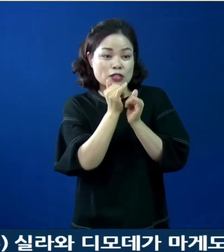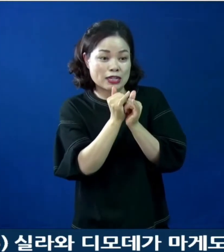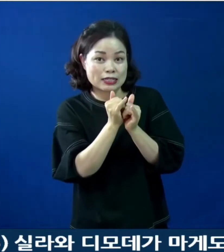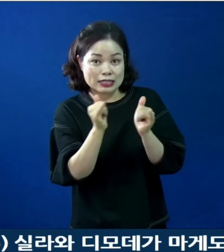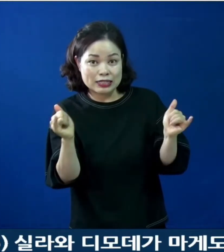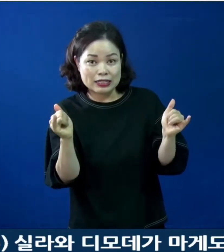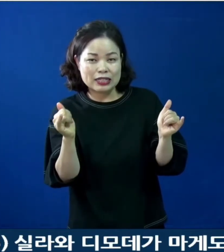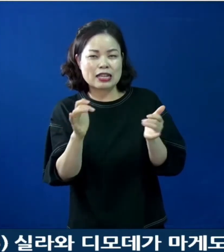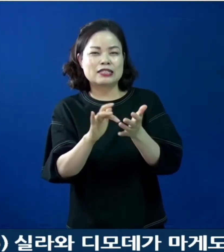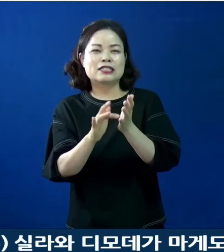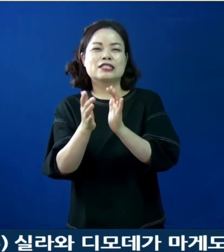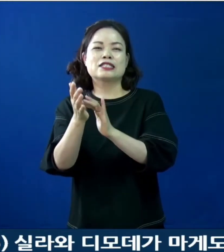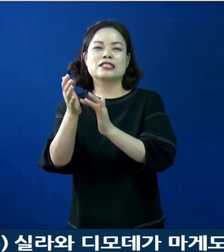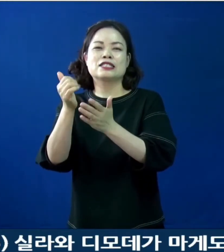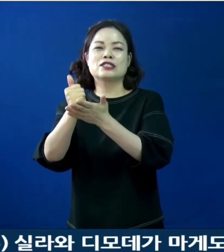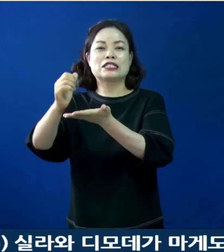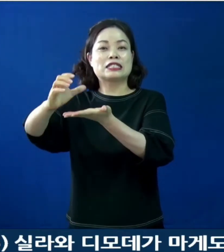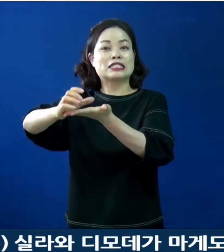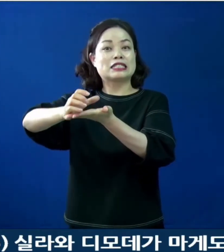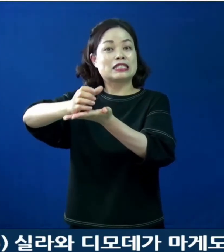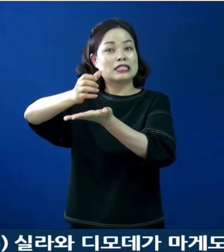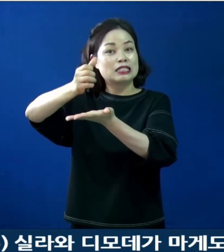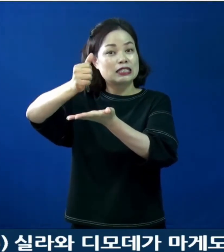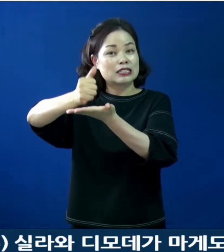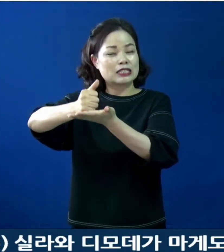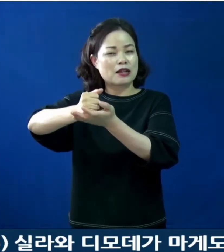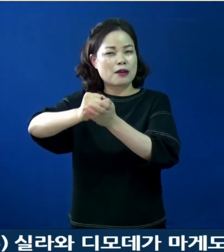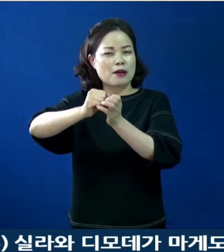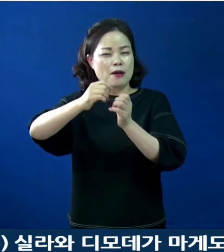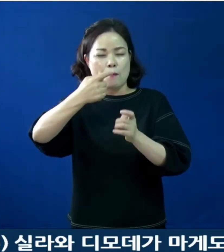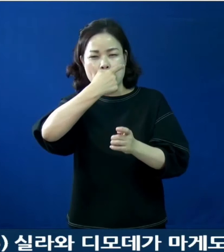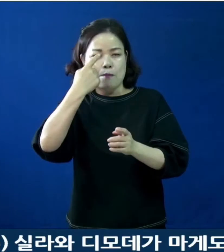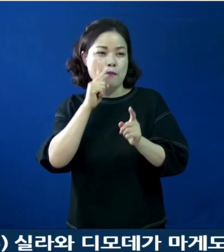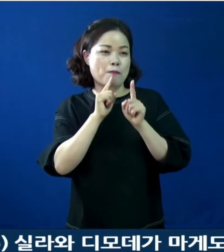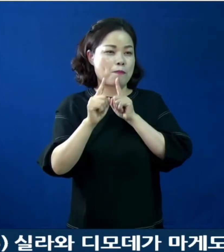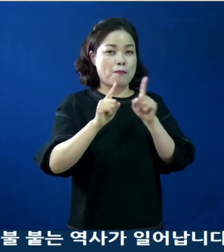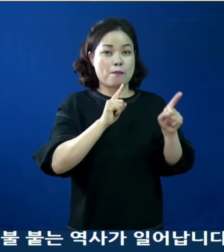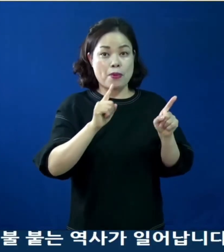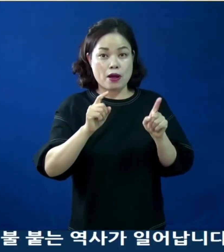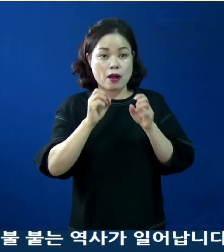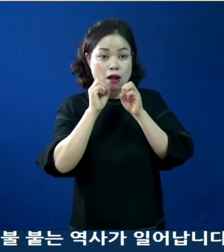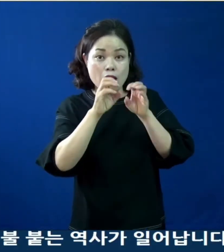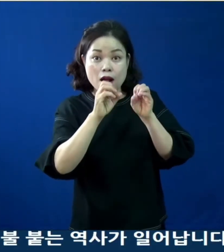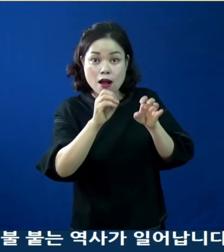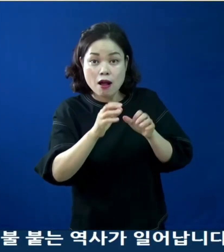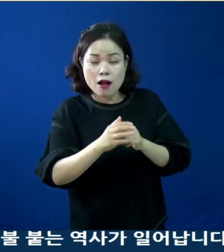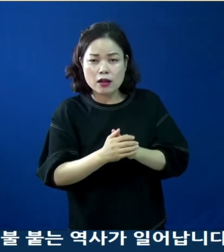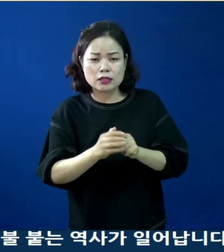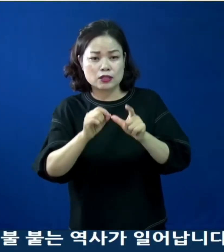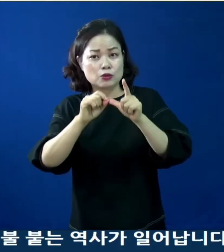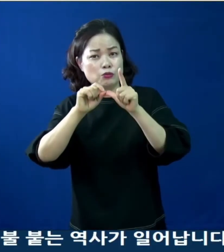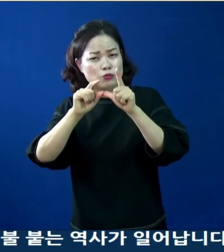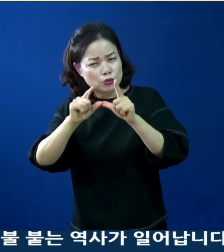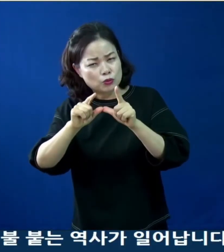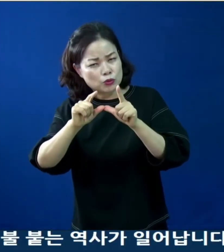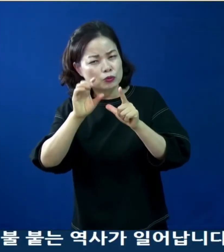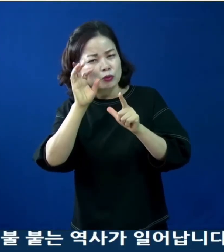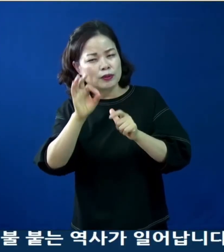유대인들에게 예수는 그리스도라 밝히 증언하니. 저는 이 부분을